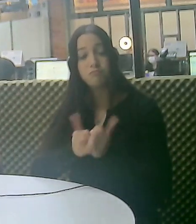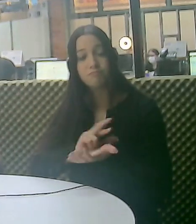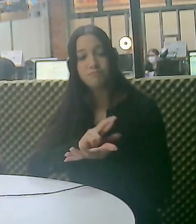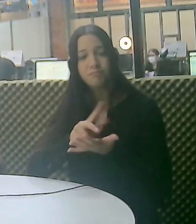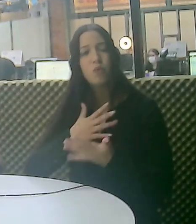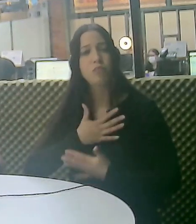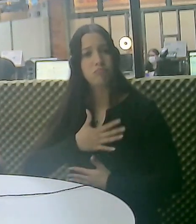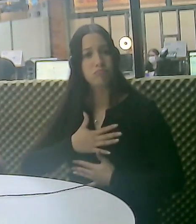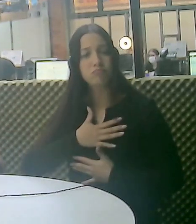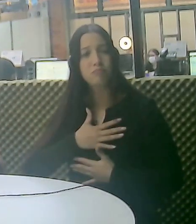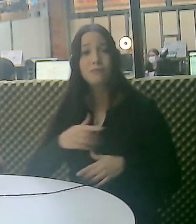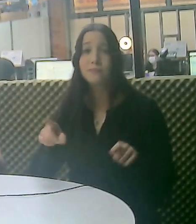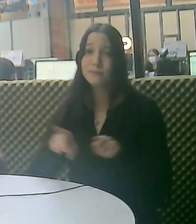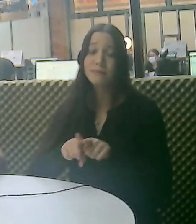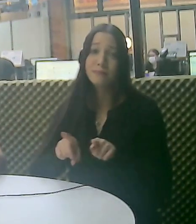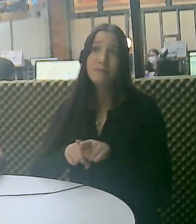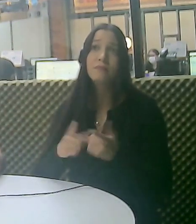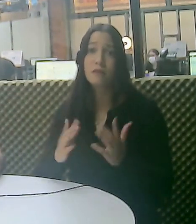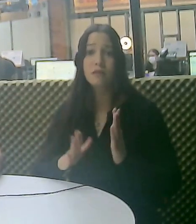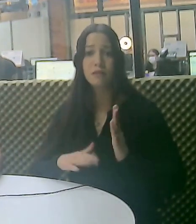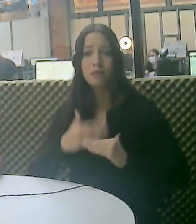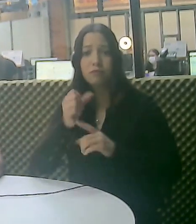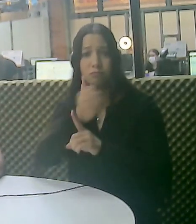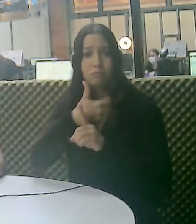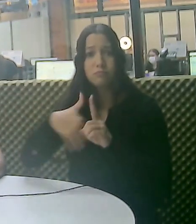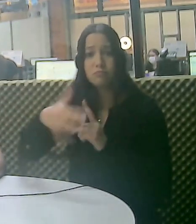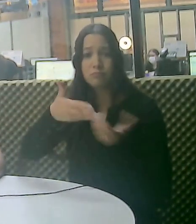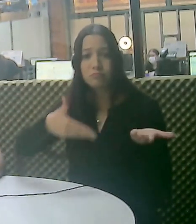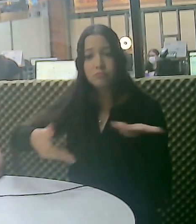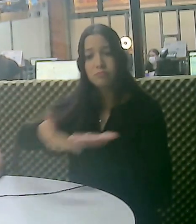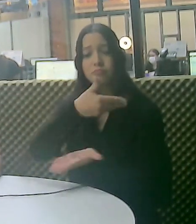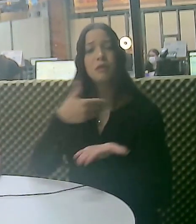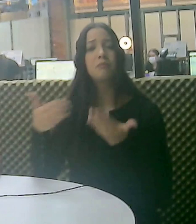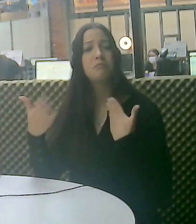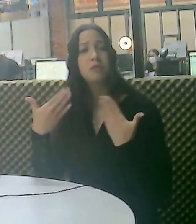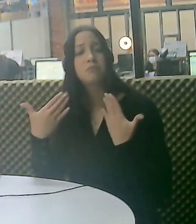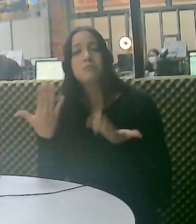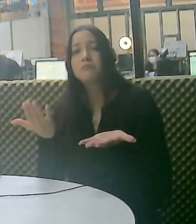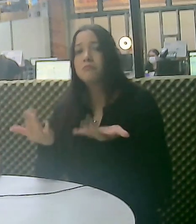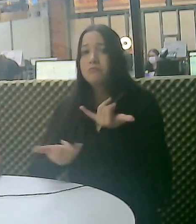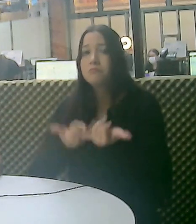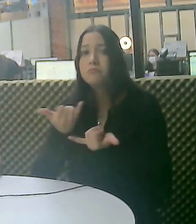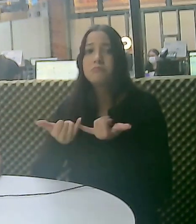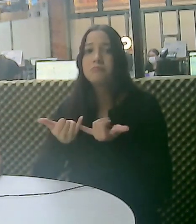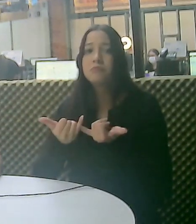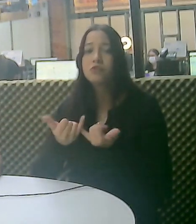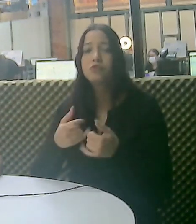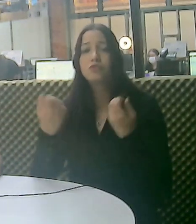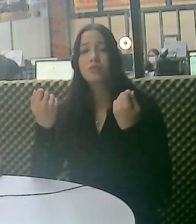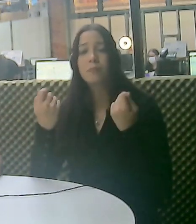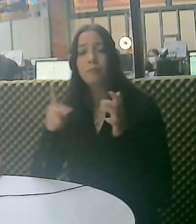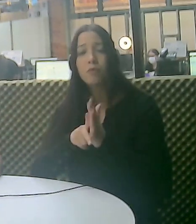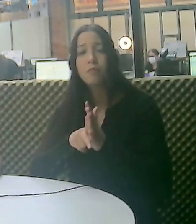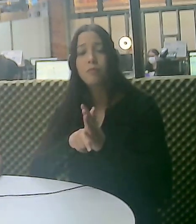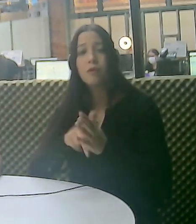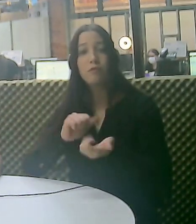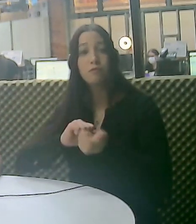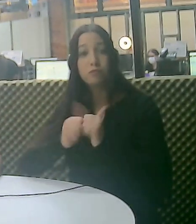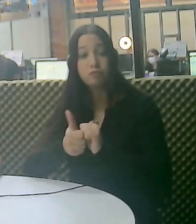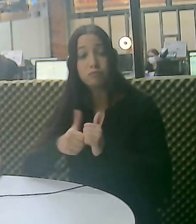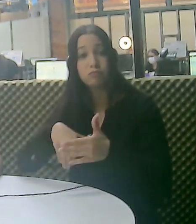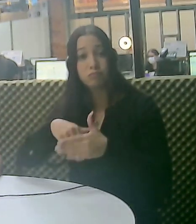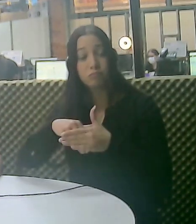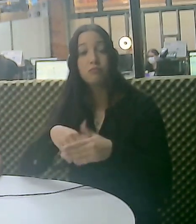a gente gosta. E também esse desenvolvimento muito social, da gente conversar, aí faz um racha ali, um racha aqui, e escapar um